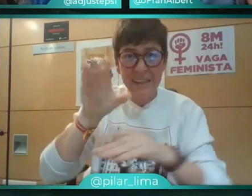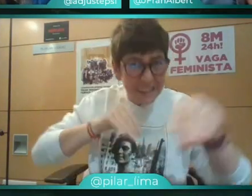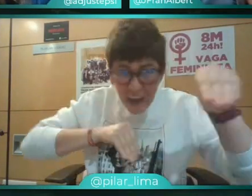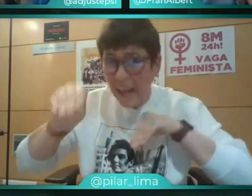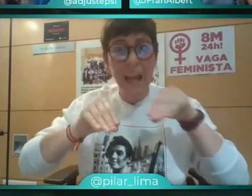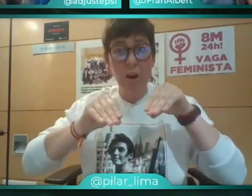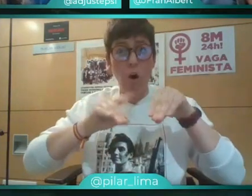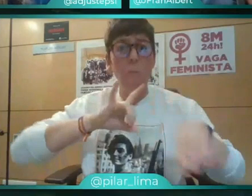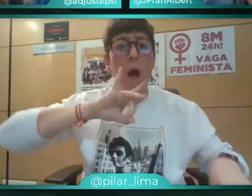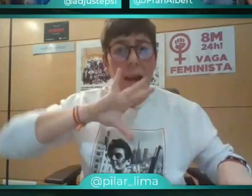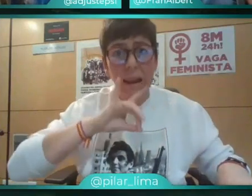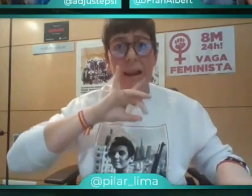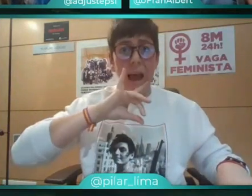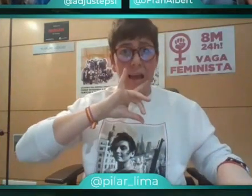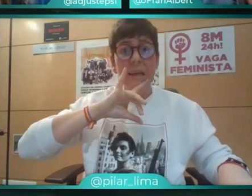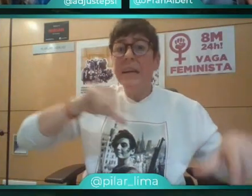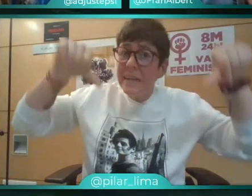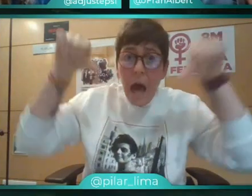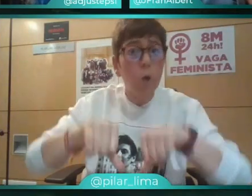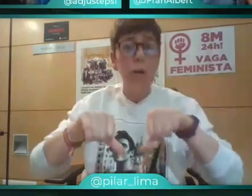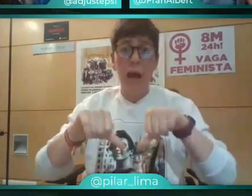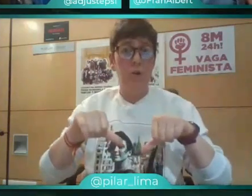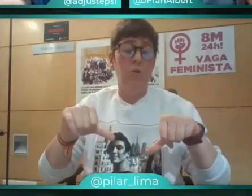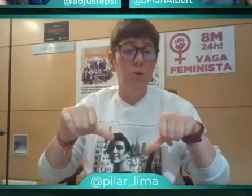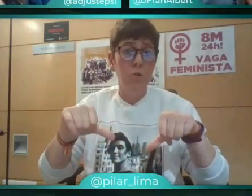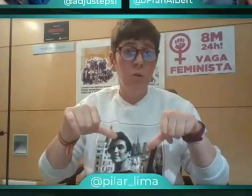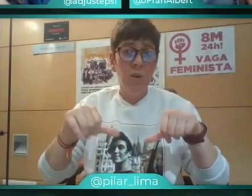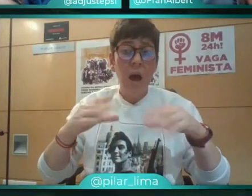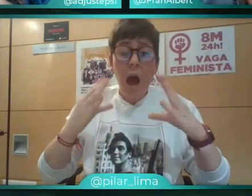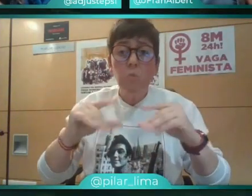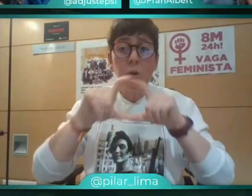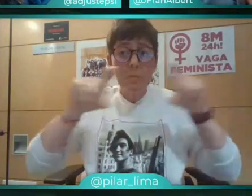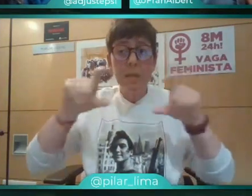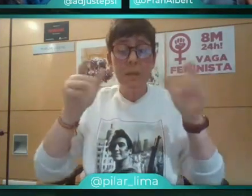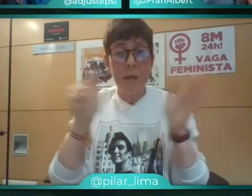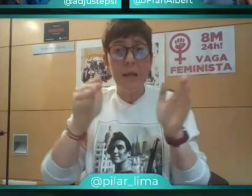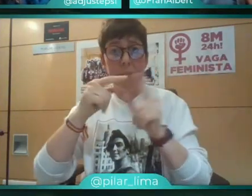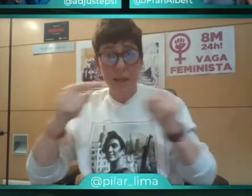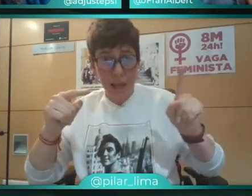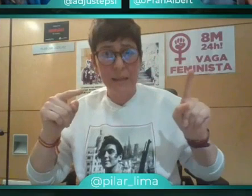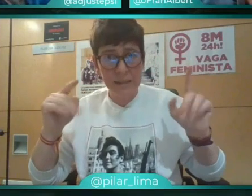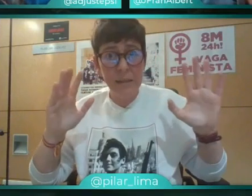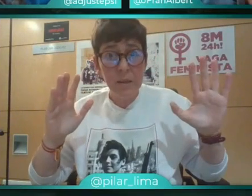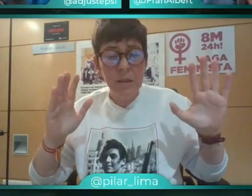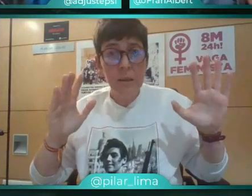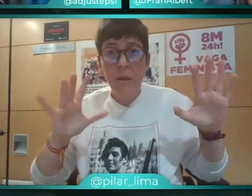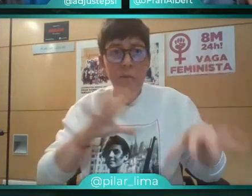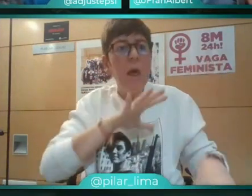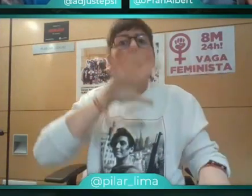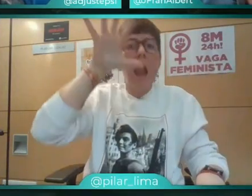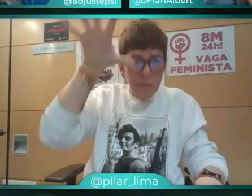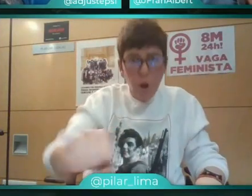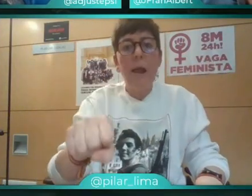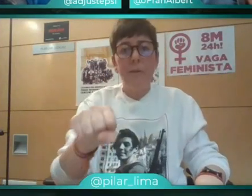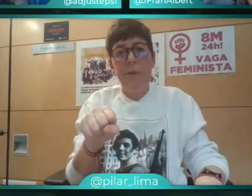bien para el país estratégico como la como la energía estabando a las empresas a